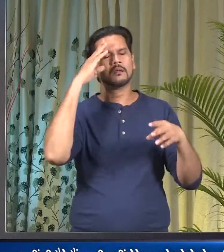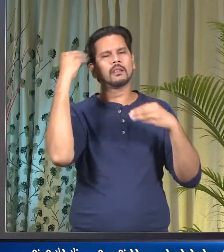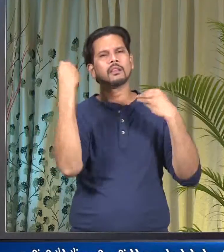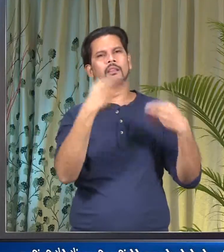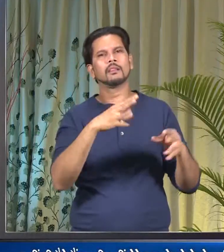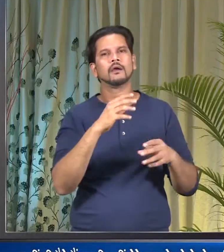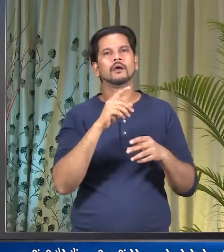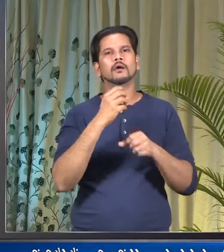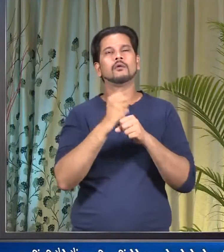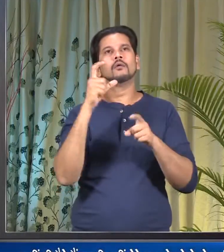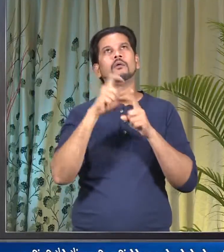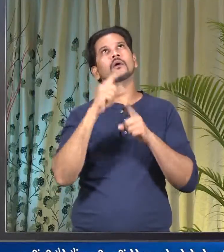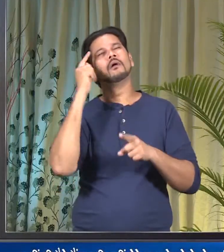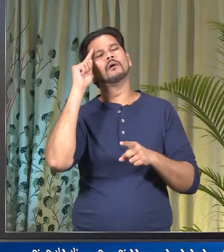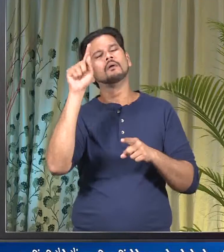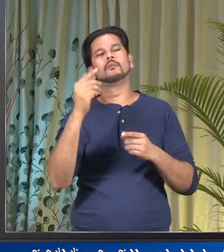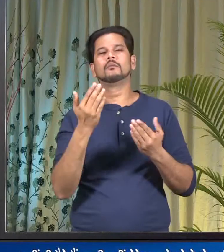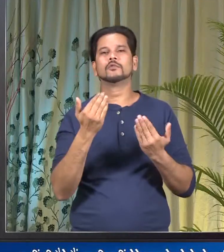चलता है इसका नाम है ध्यान